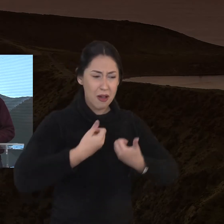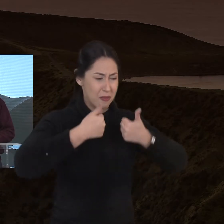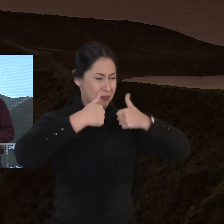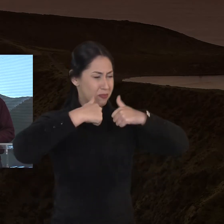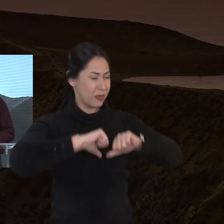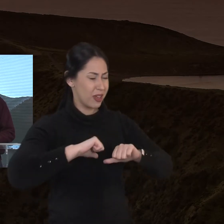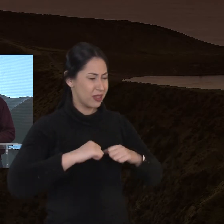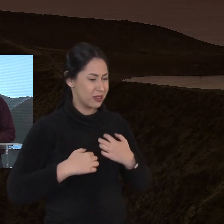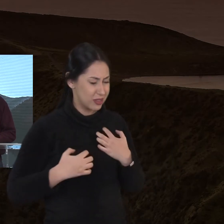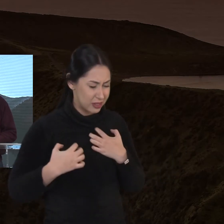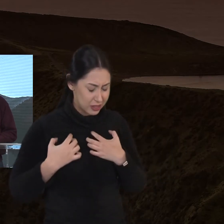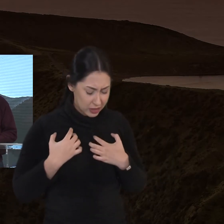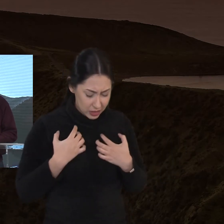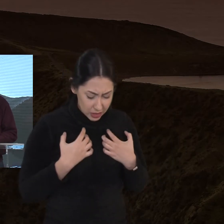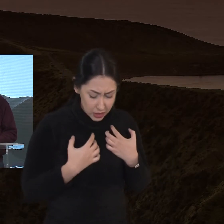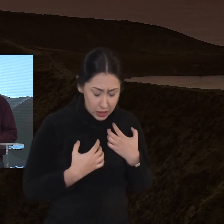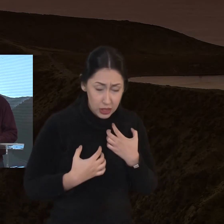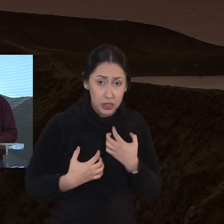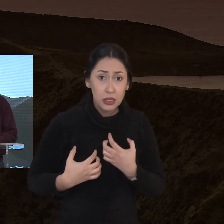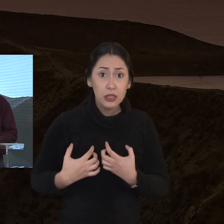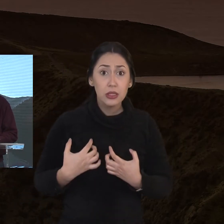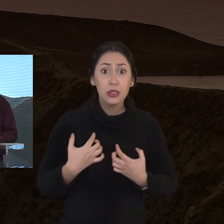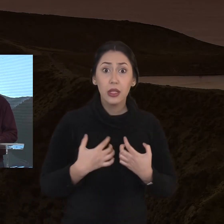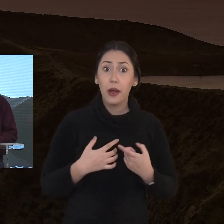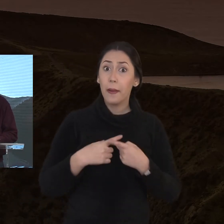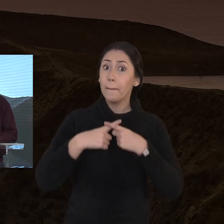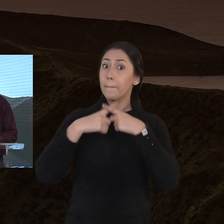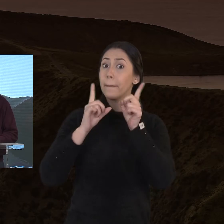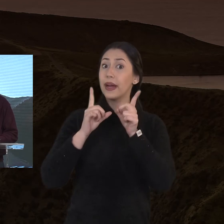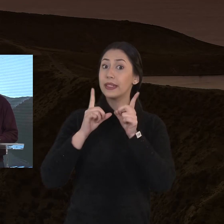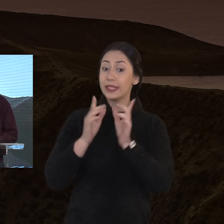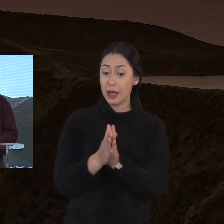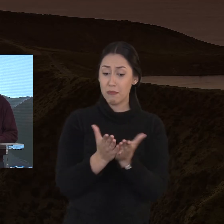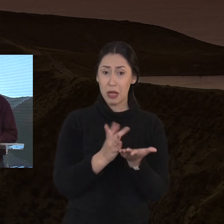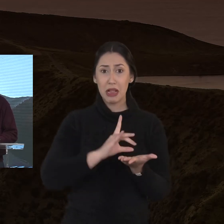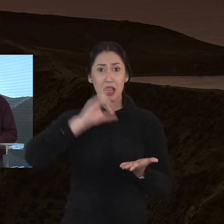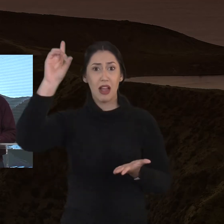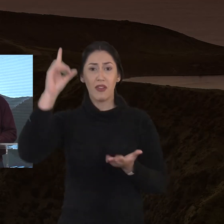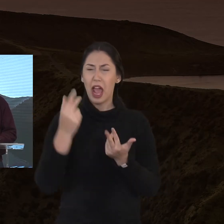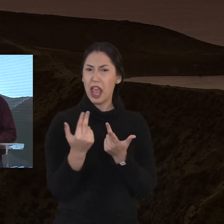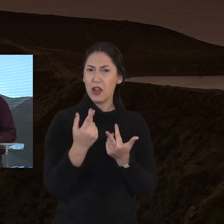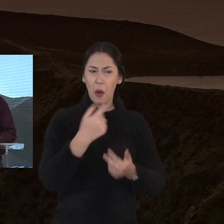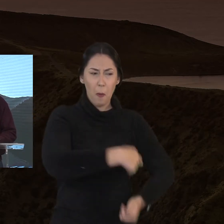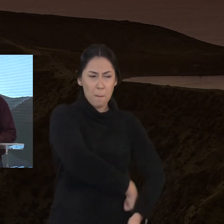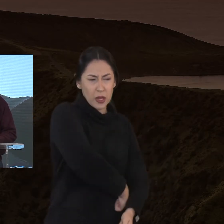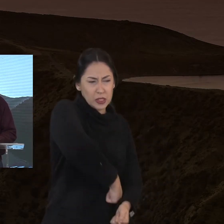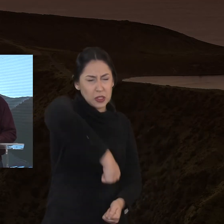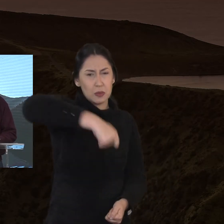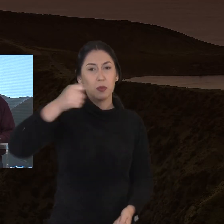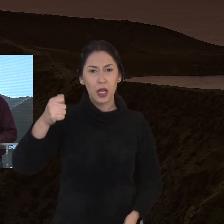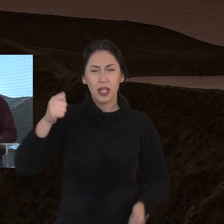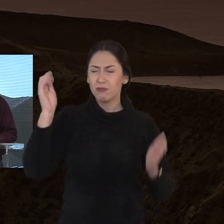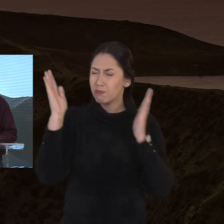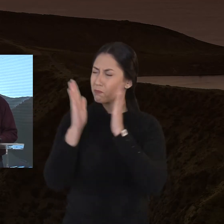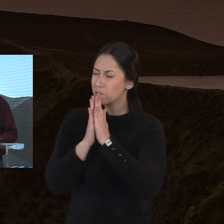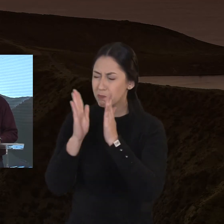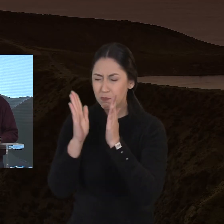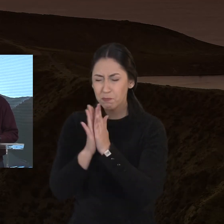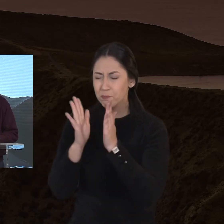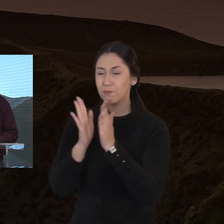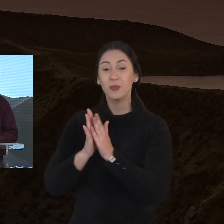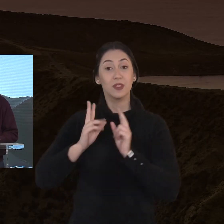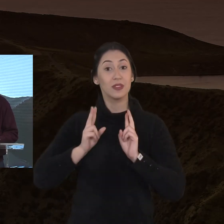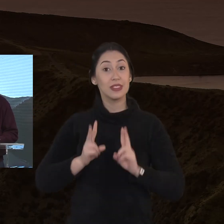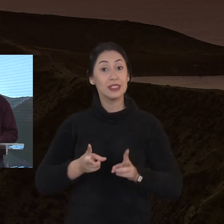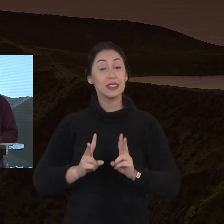abalando a gente por dentro ea espada do espírito que é a palavra de deus com toda oração e súplica orando em todo